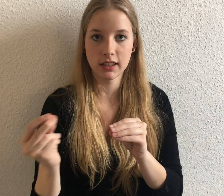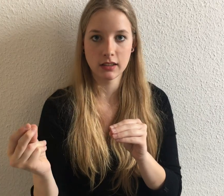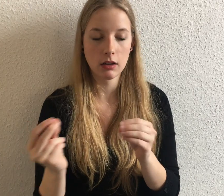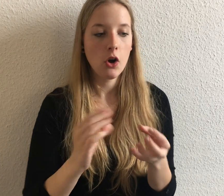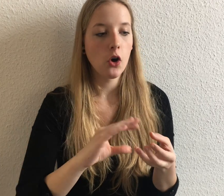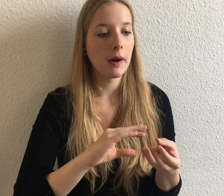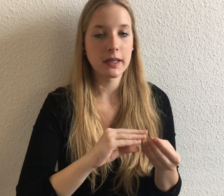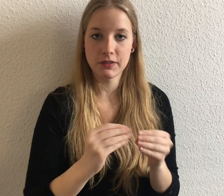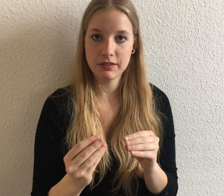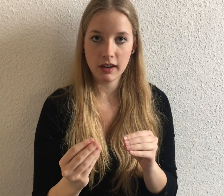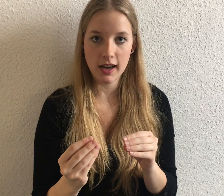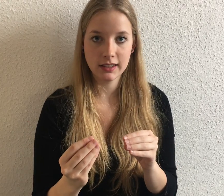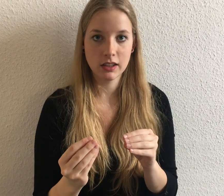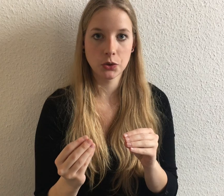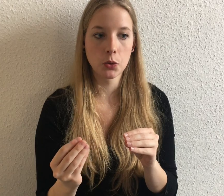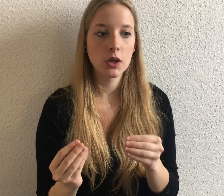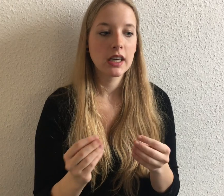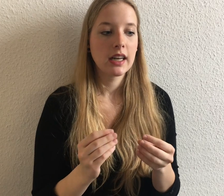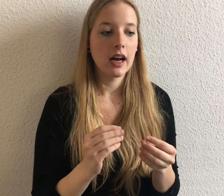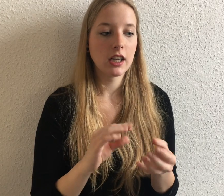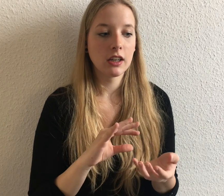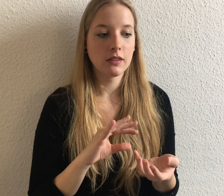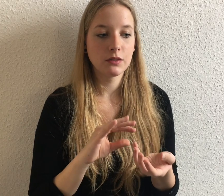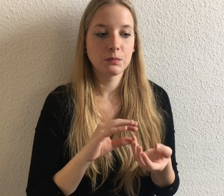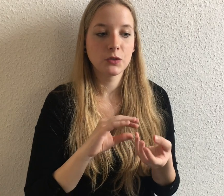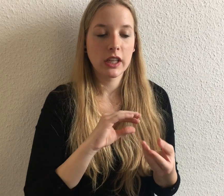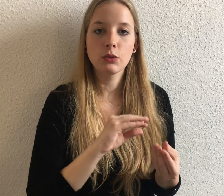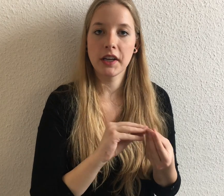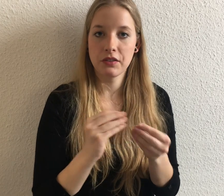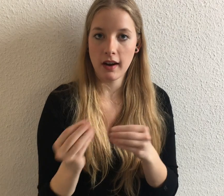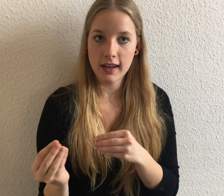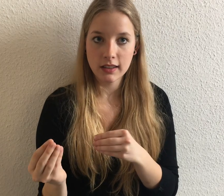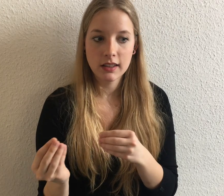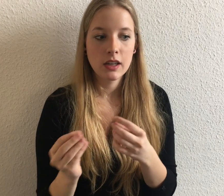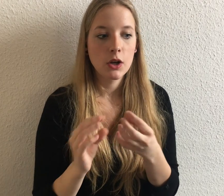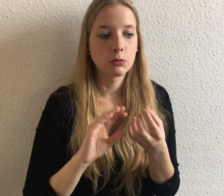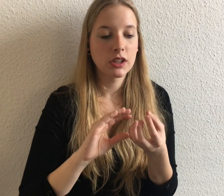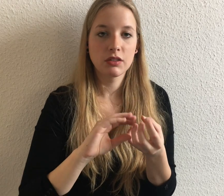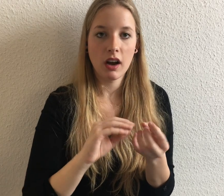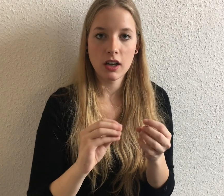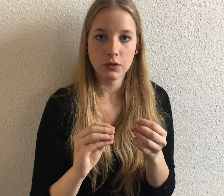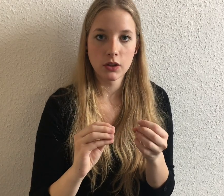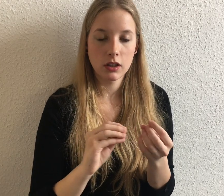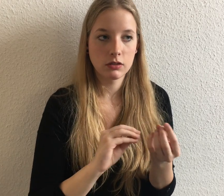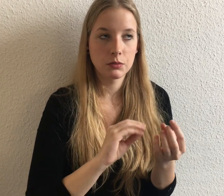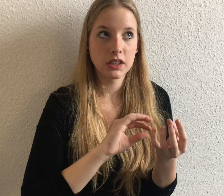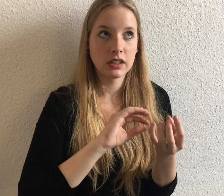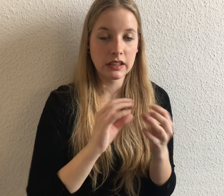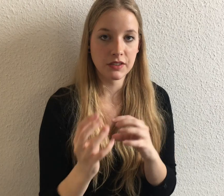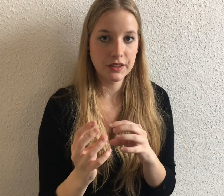Sätze. Und halt bei den W-Fragen ist das so, stellst du eine Frage, muss das Fragewort, also zum Beispiel diese